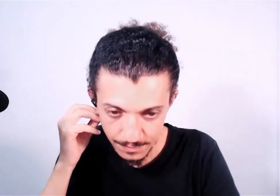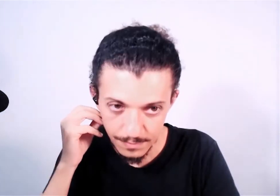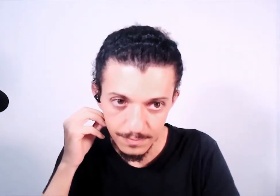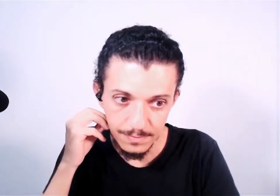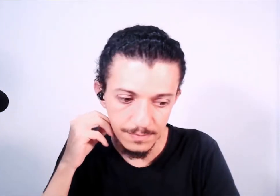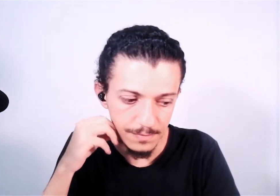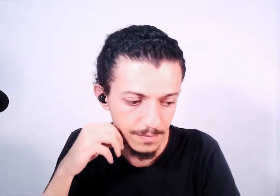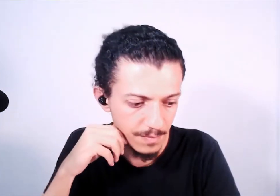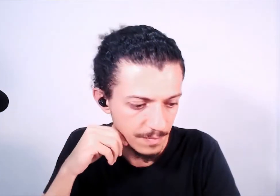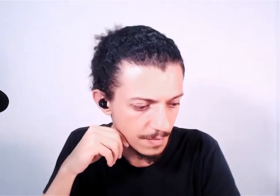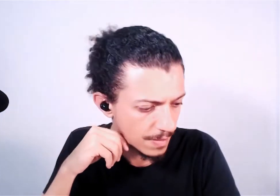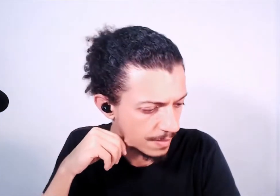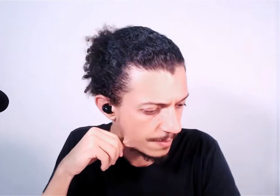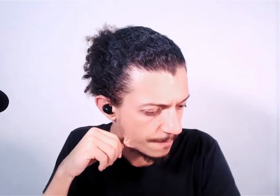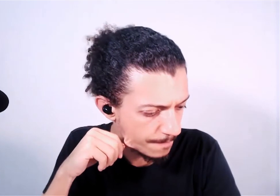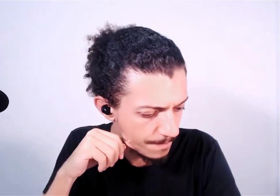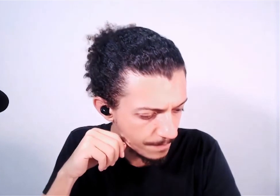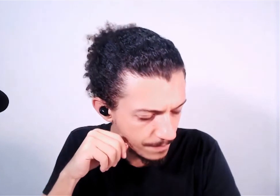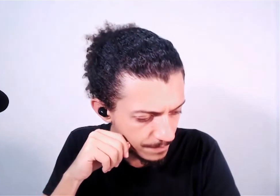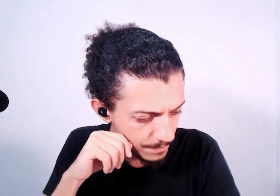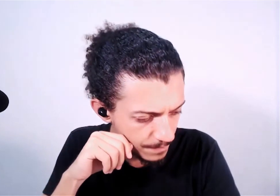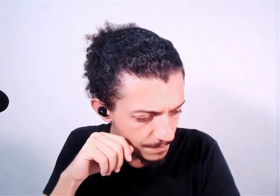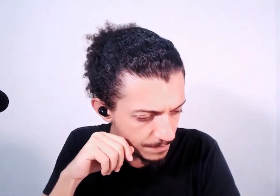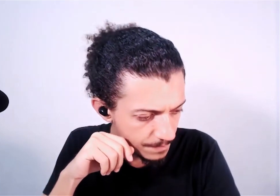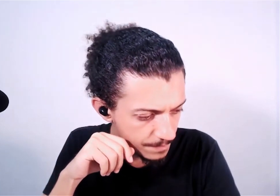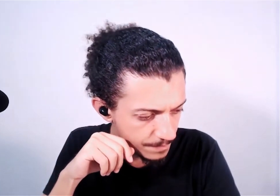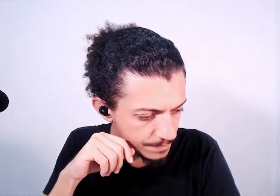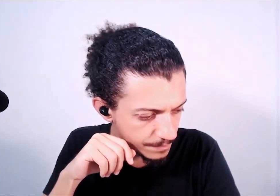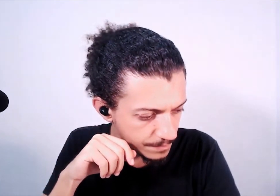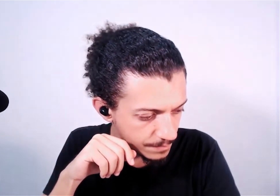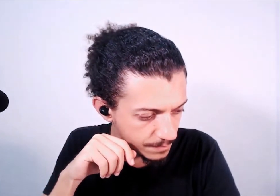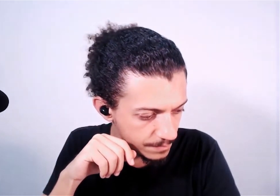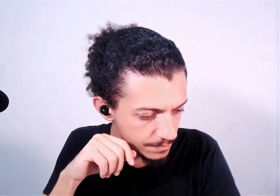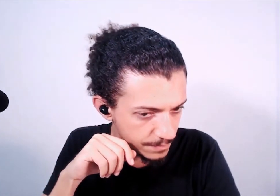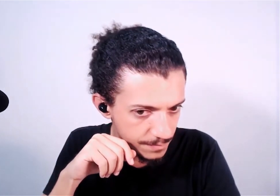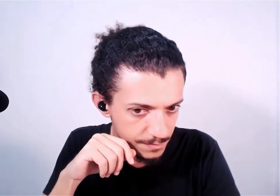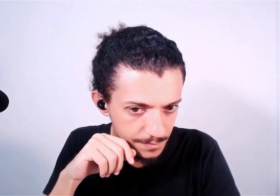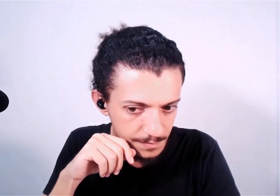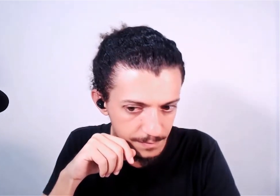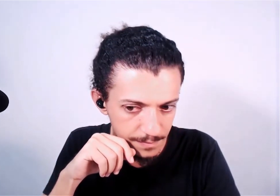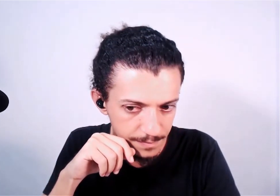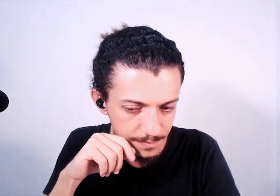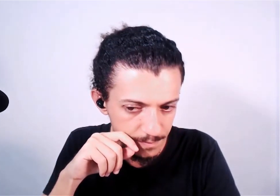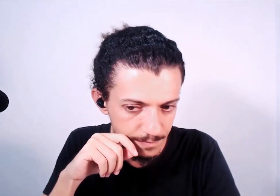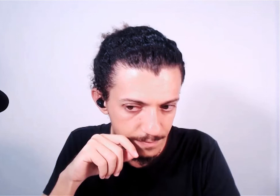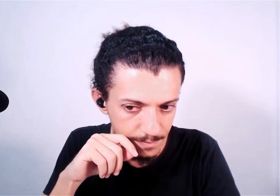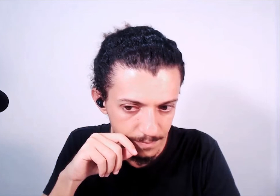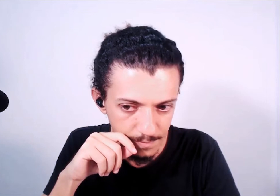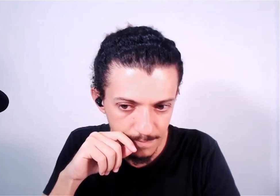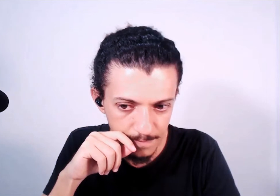da Libras, como é que ela consegue, com a escrita de sinais, perceber cada vez mais esses 6 níveis na Libras e por que eles dão esse boom